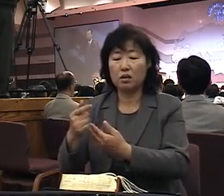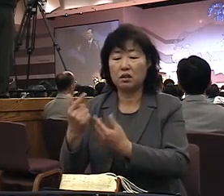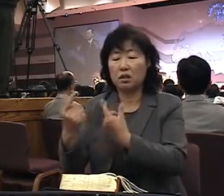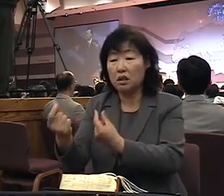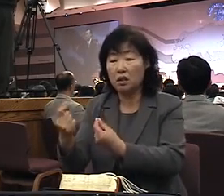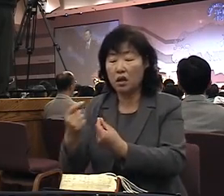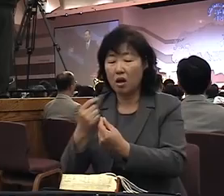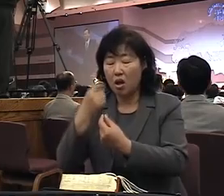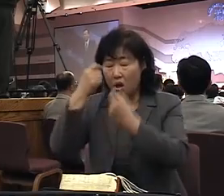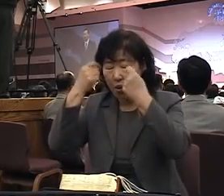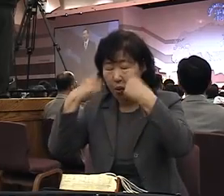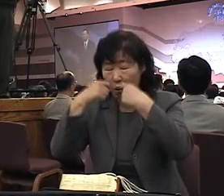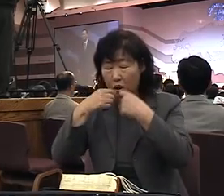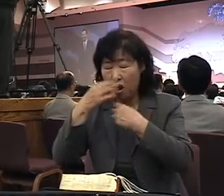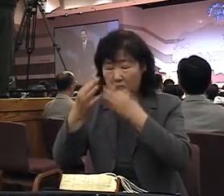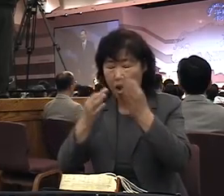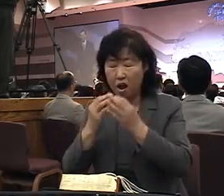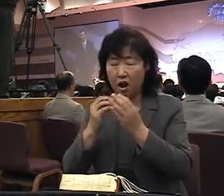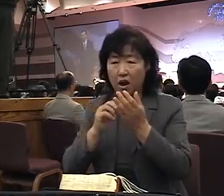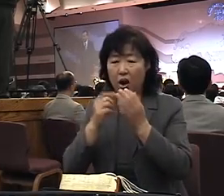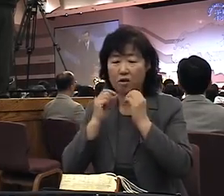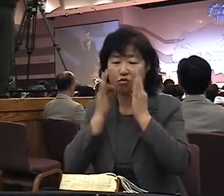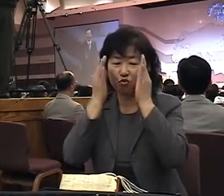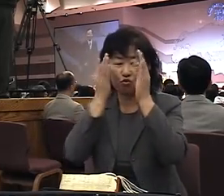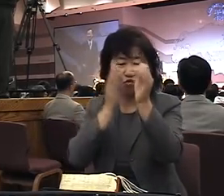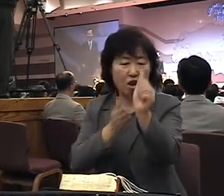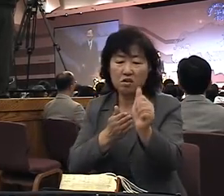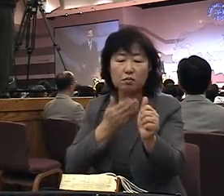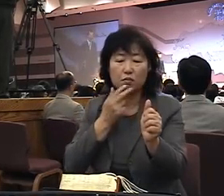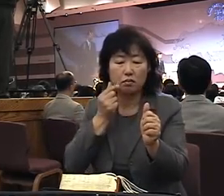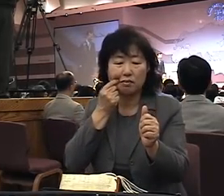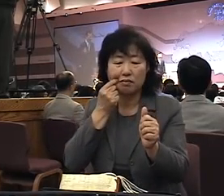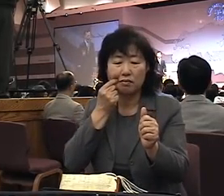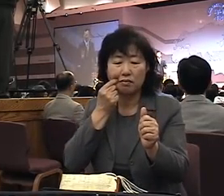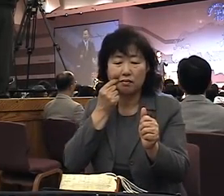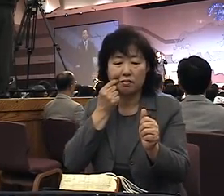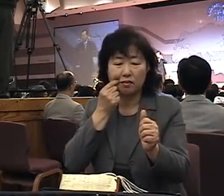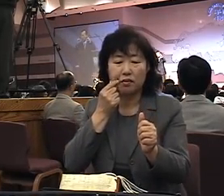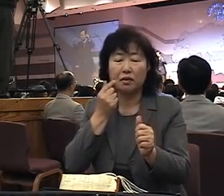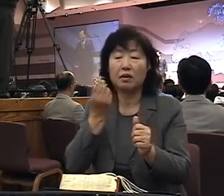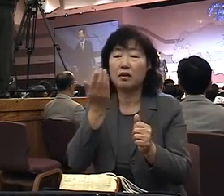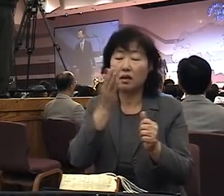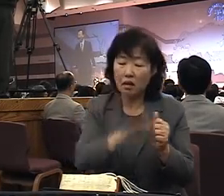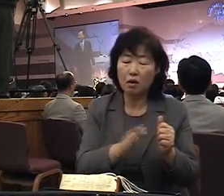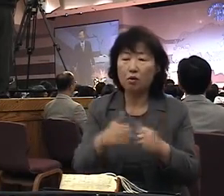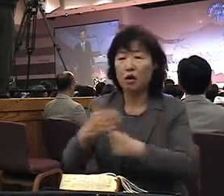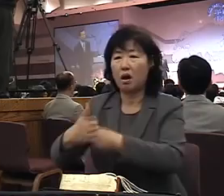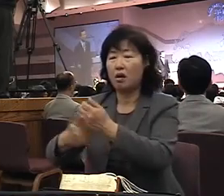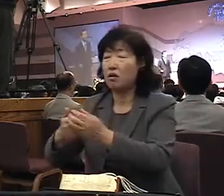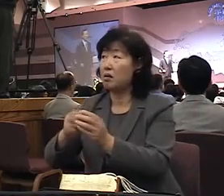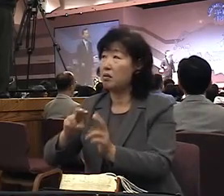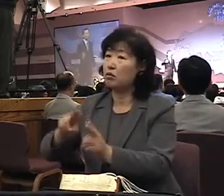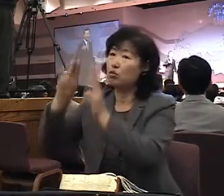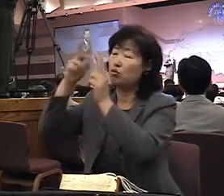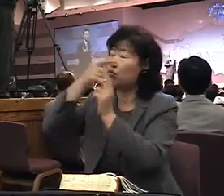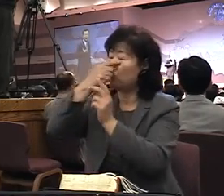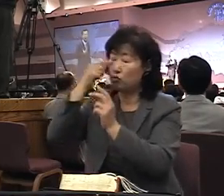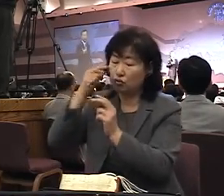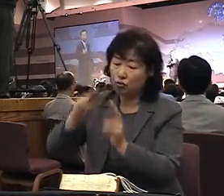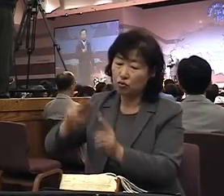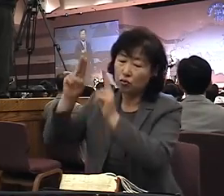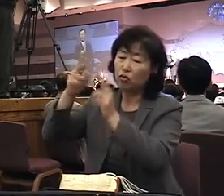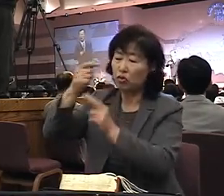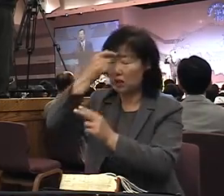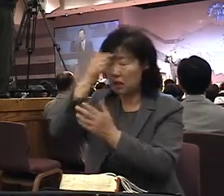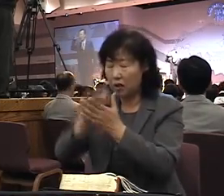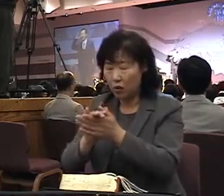그렇게 울부짖으며 간구할 필요가 없습니다. 그러나 우리는 기도합니다. 하나님을 향하여 눈을 틉니다. 예수 그리스도의 이름으로